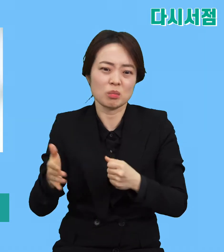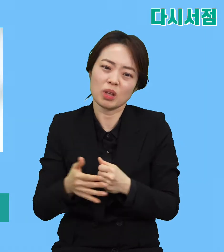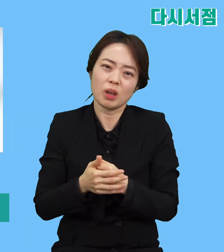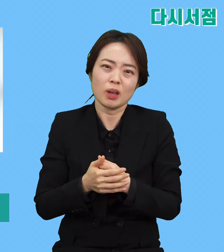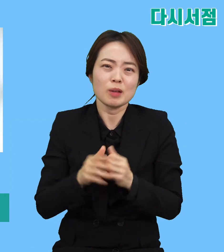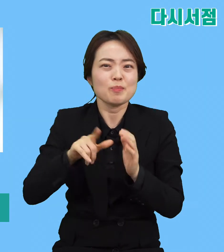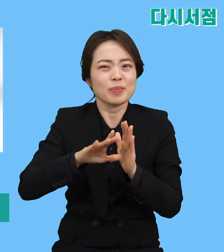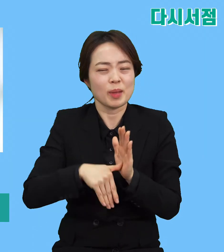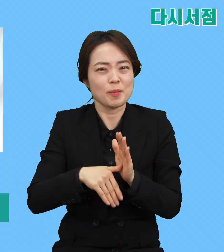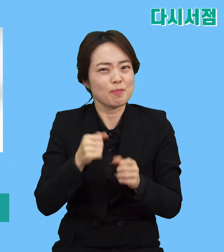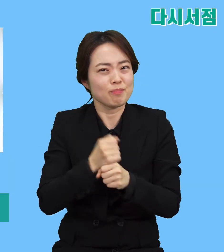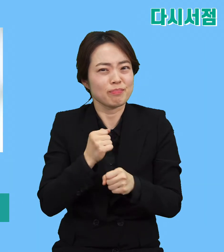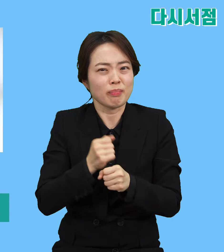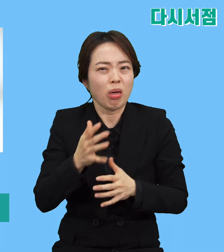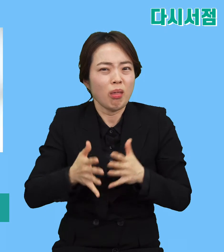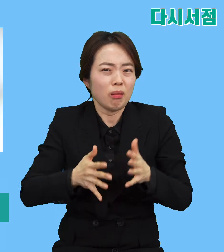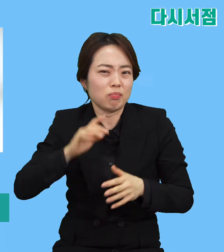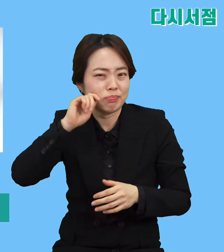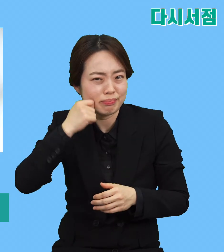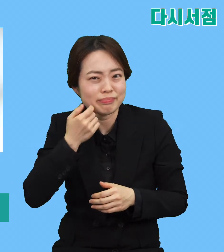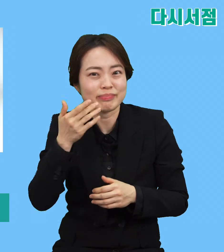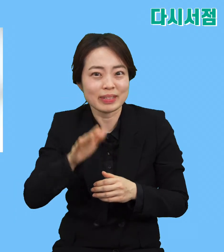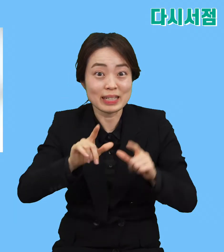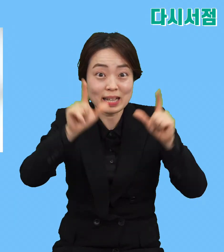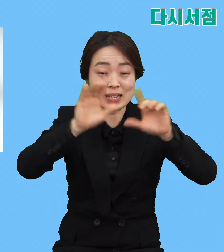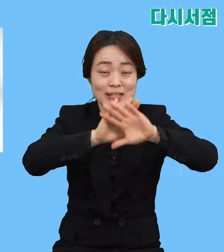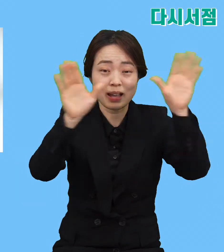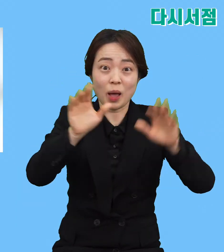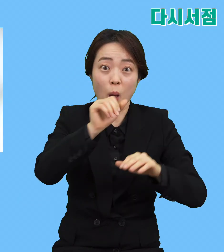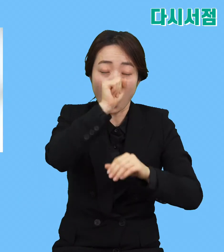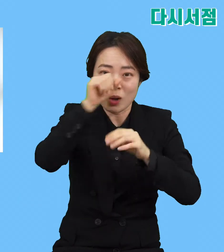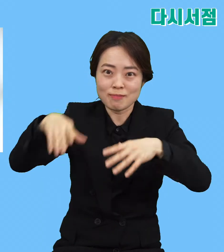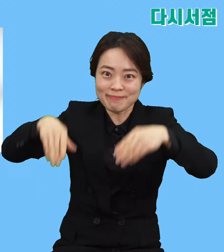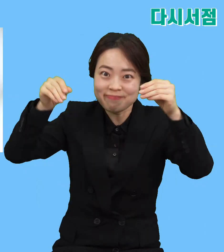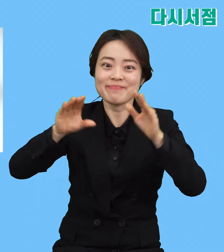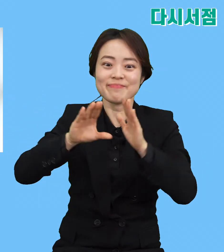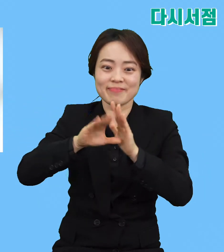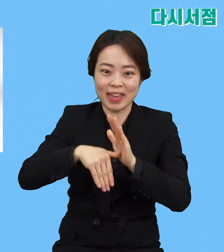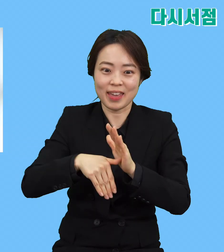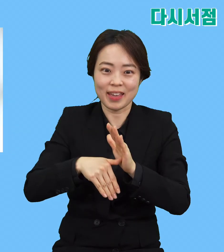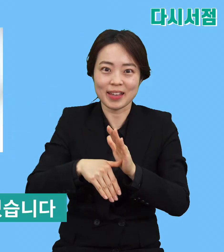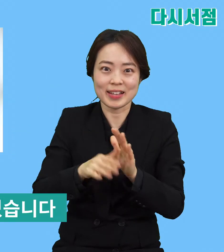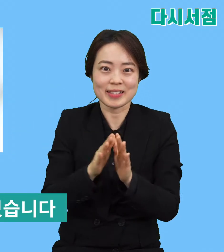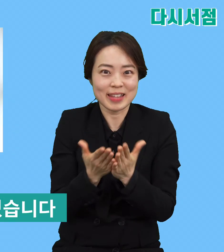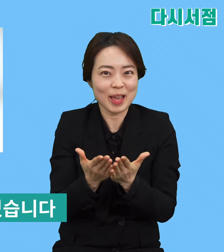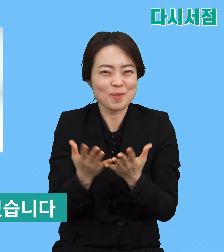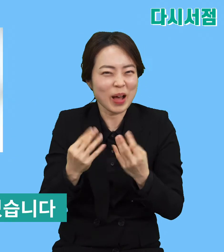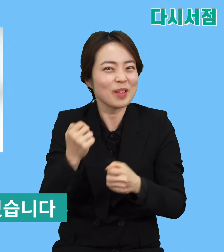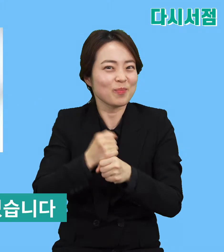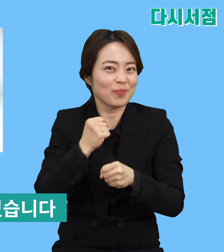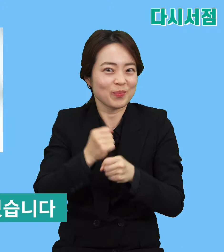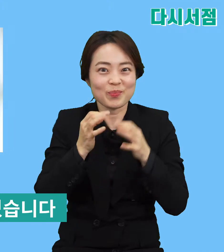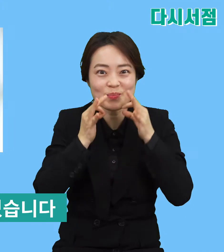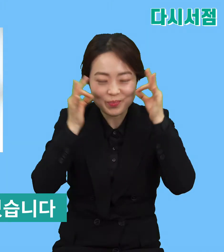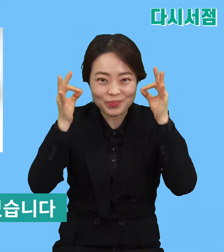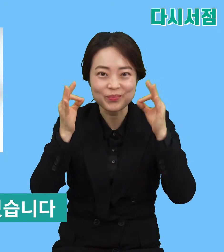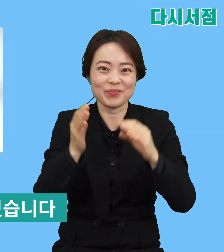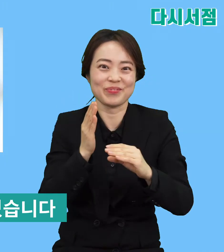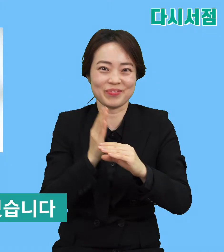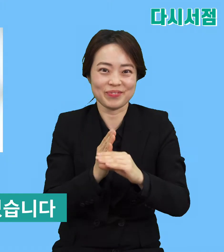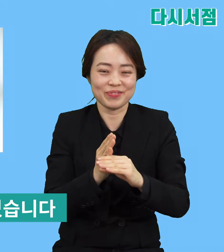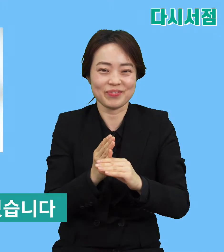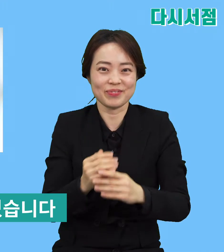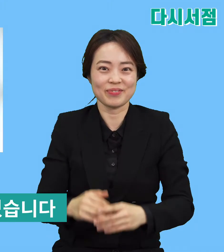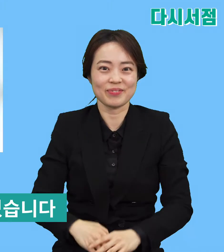좋아지고 그러는데 이제 날씨가 쨍하고 좀 건조할 때 그럴 때 작업을 좀 많이 하려고